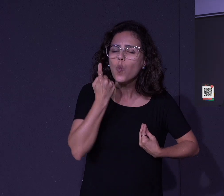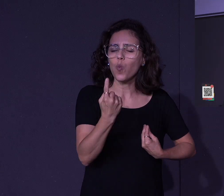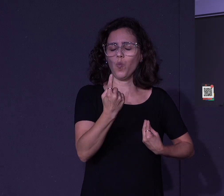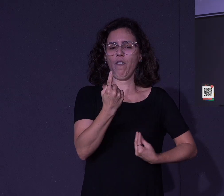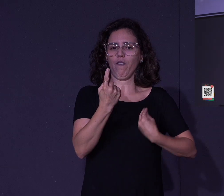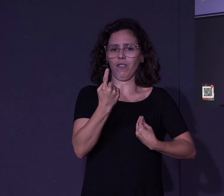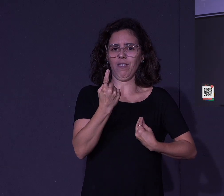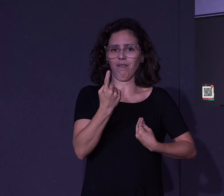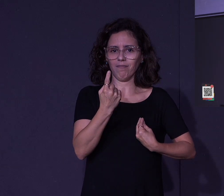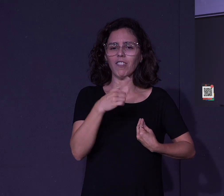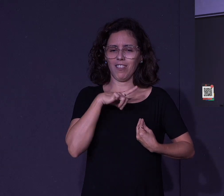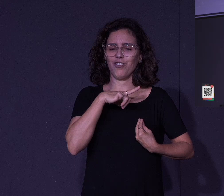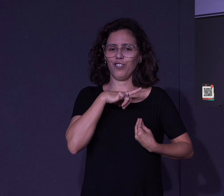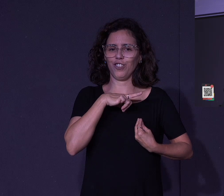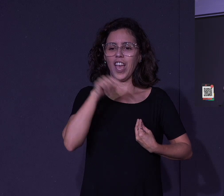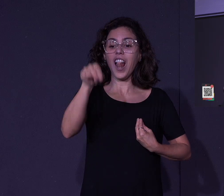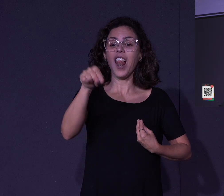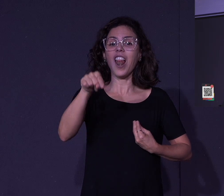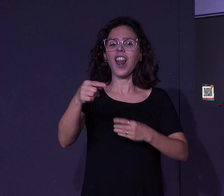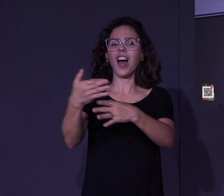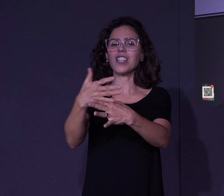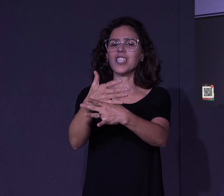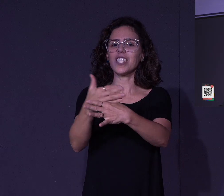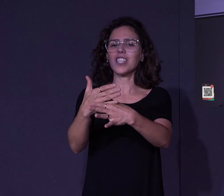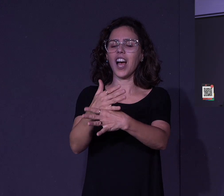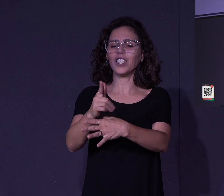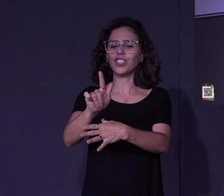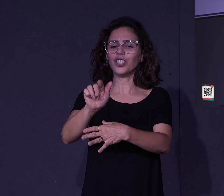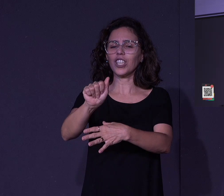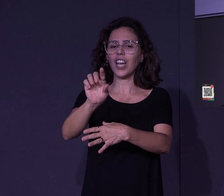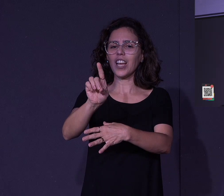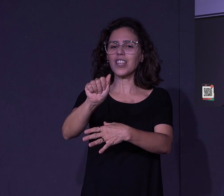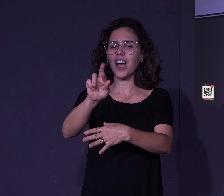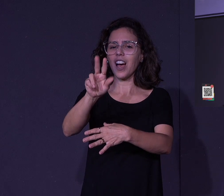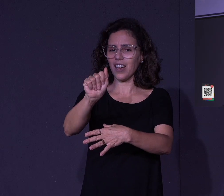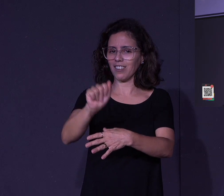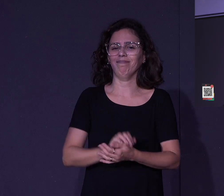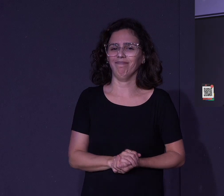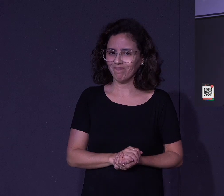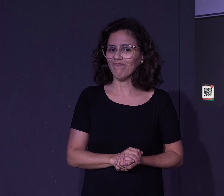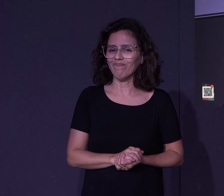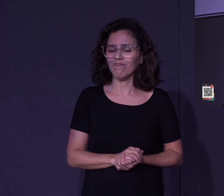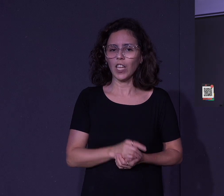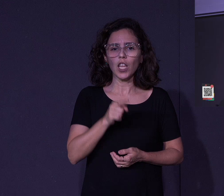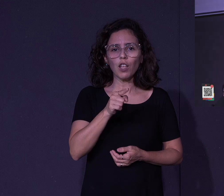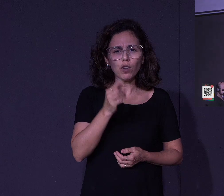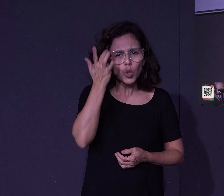uma vida que precisava de libertação. Você não tem noção do valor da sua vida.